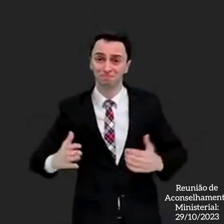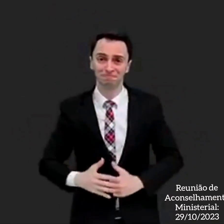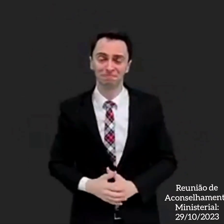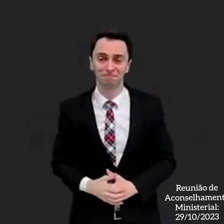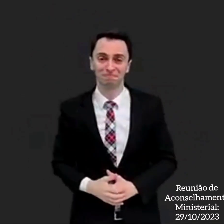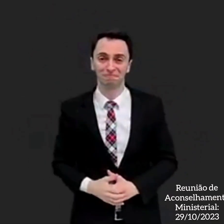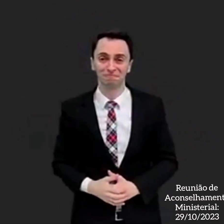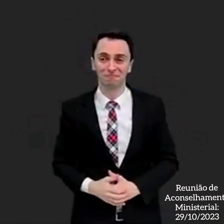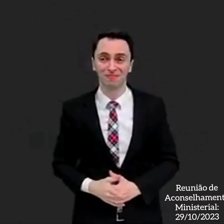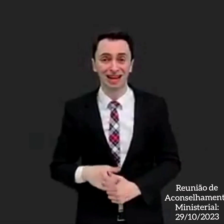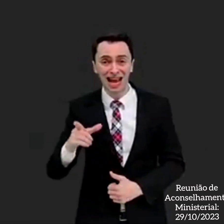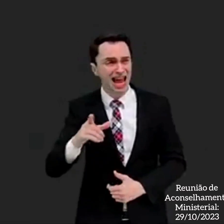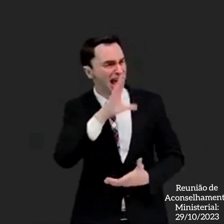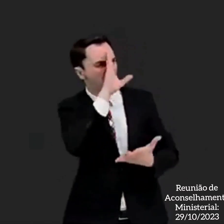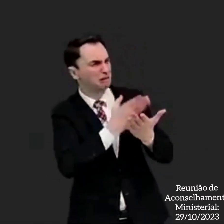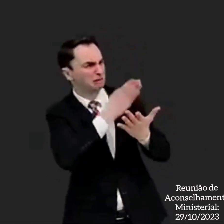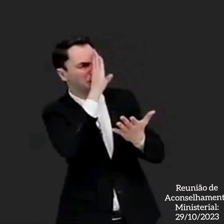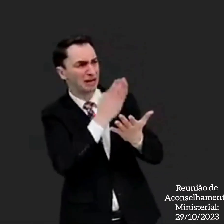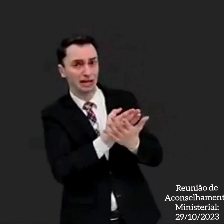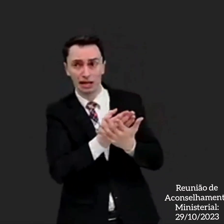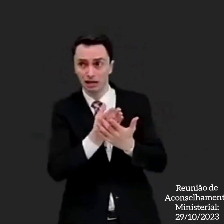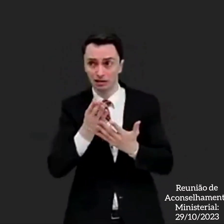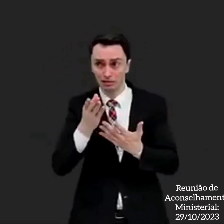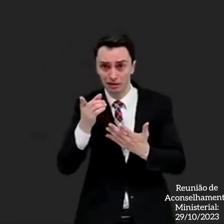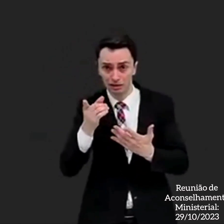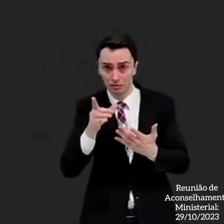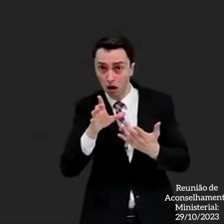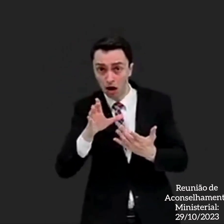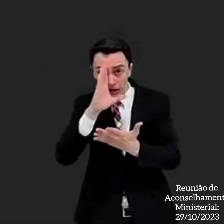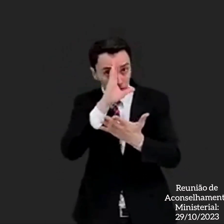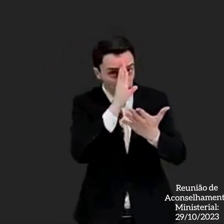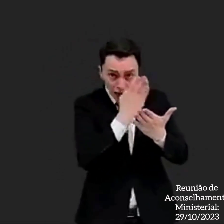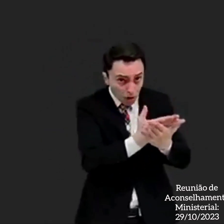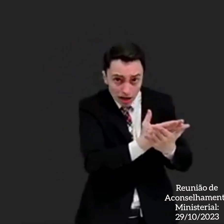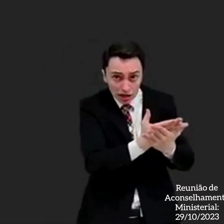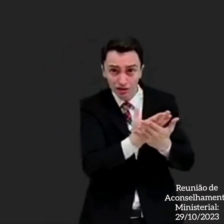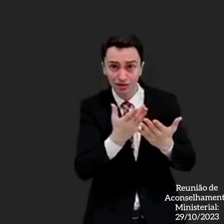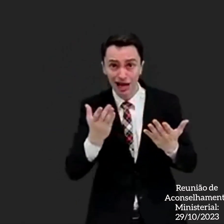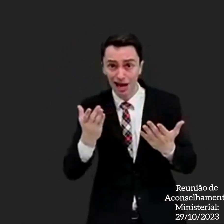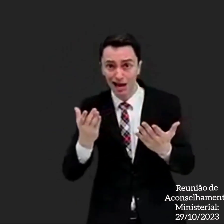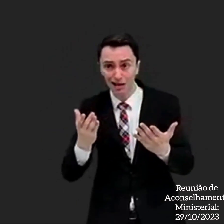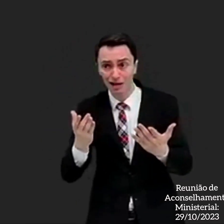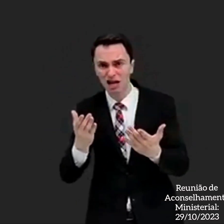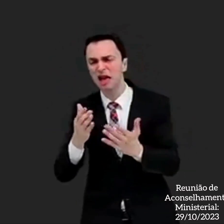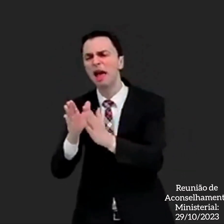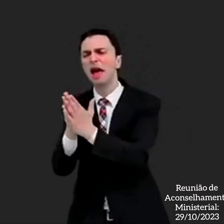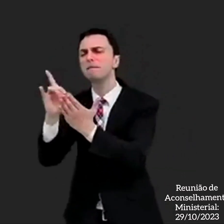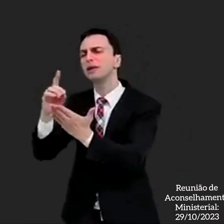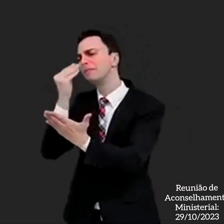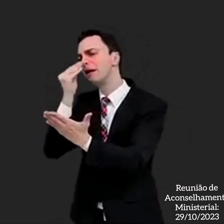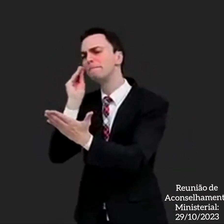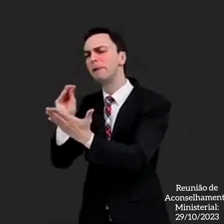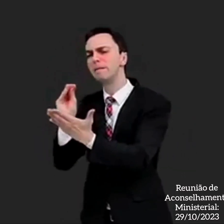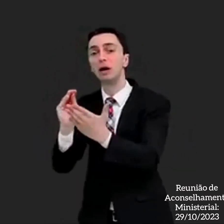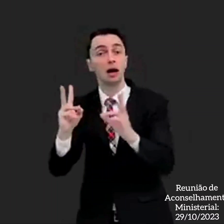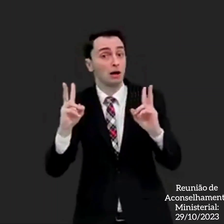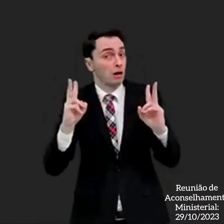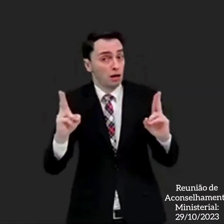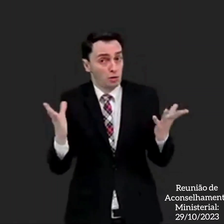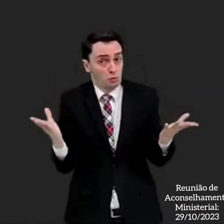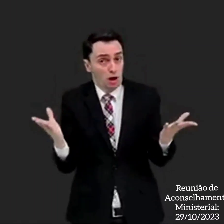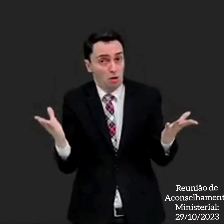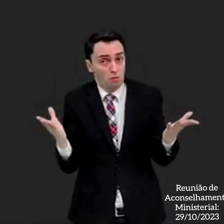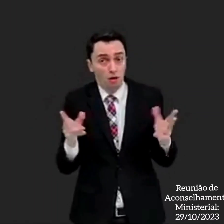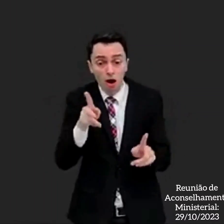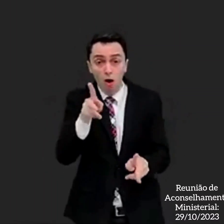Agir assim é retirar e negar partes da Escritura Sagrada, além de penalizar os seus fiéis